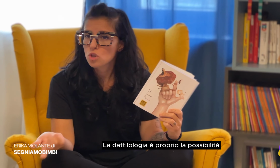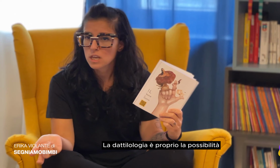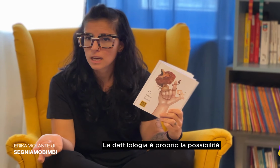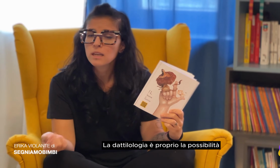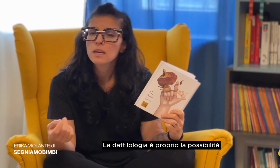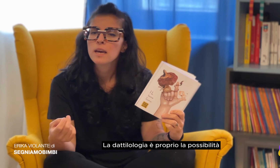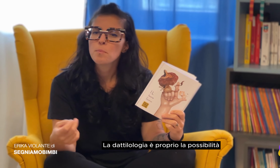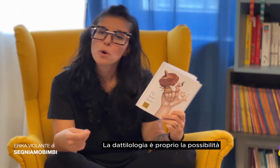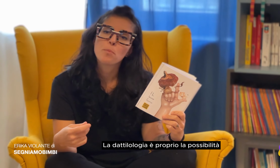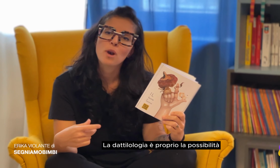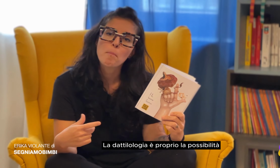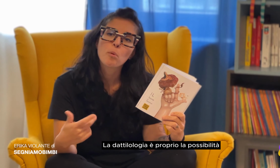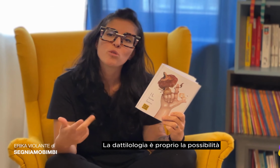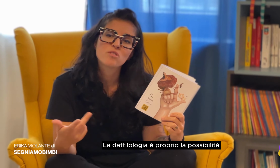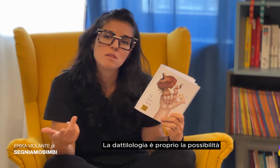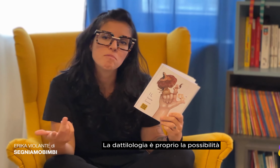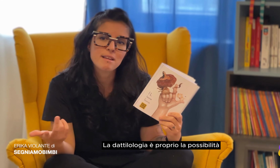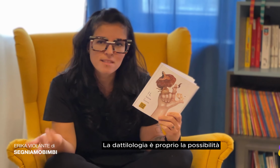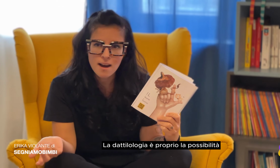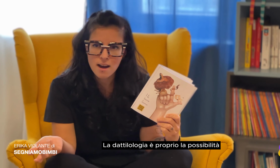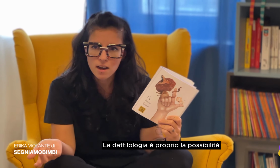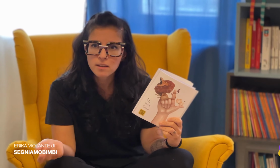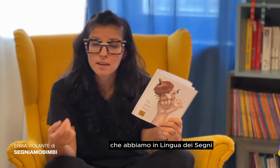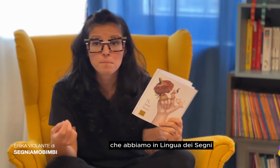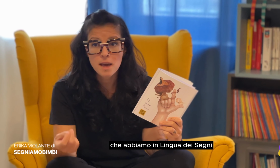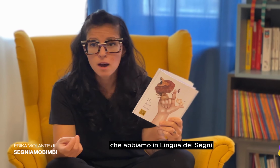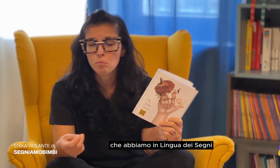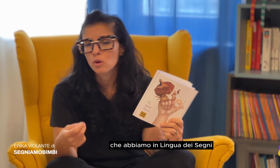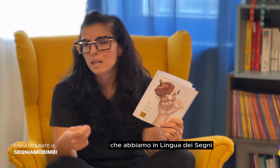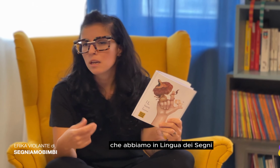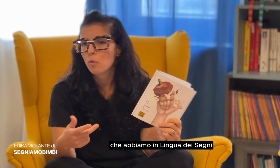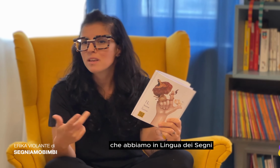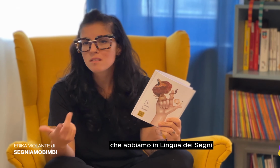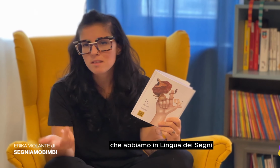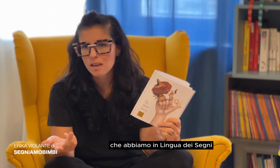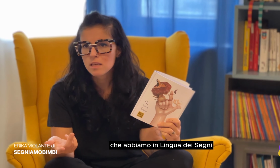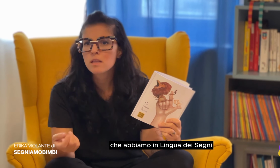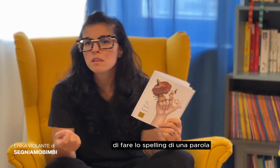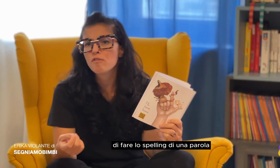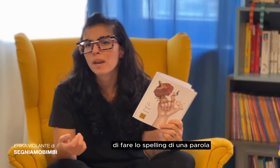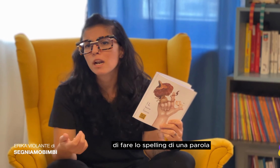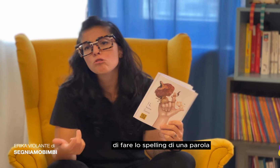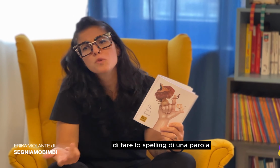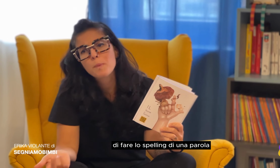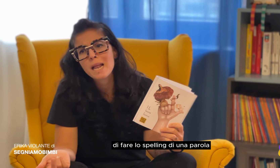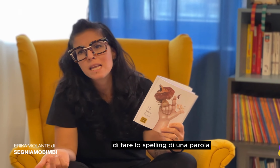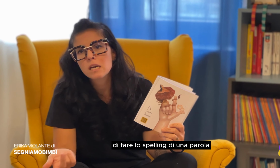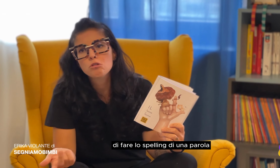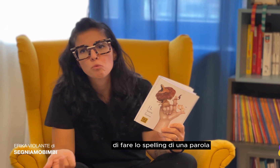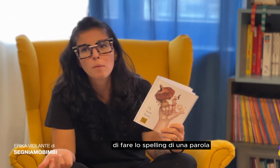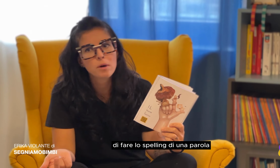dattilologia è proprio la possibilità che abbiamo in lingua dei segni di fare lo spelling di una